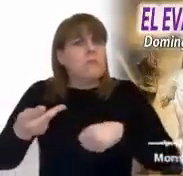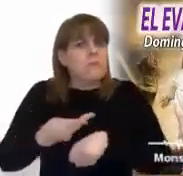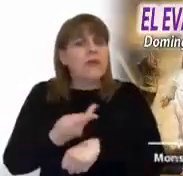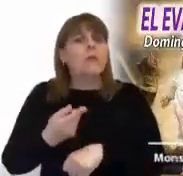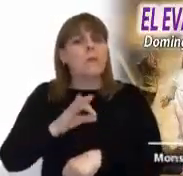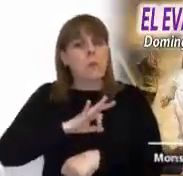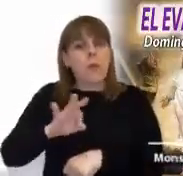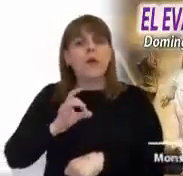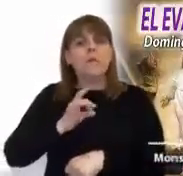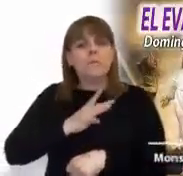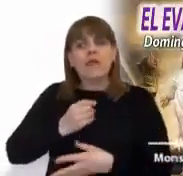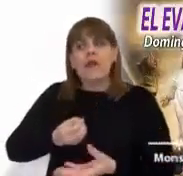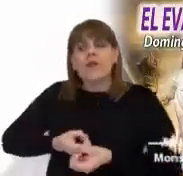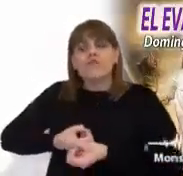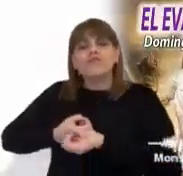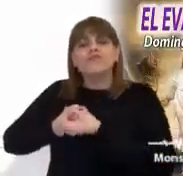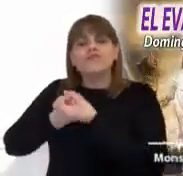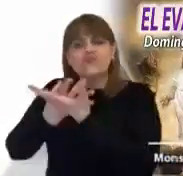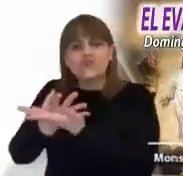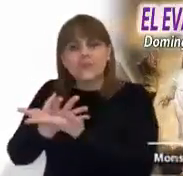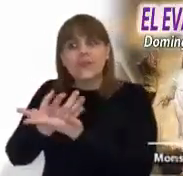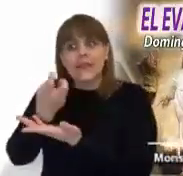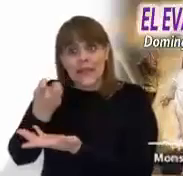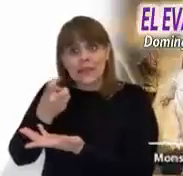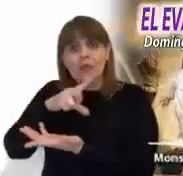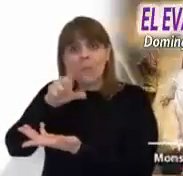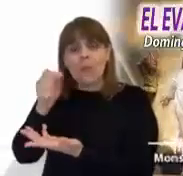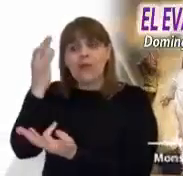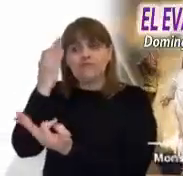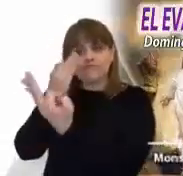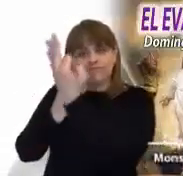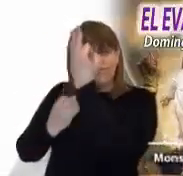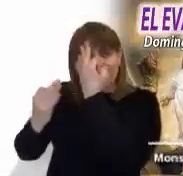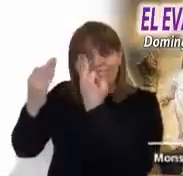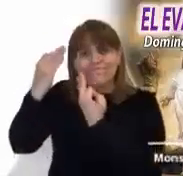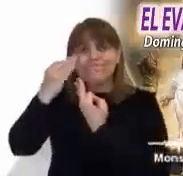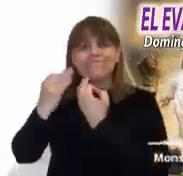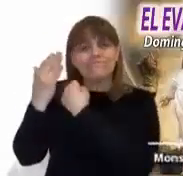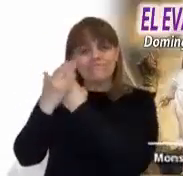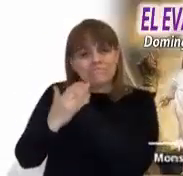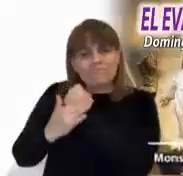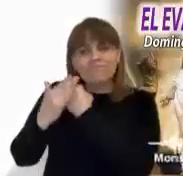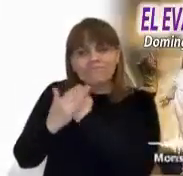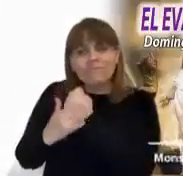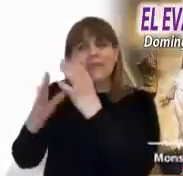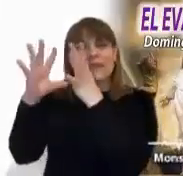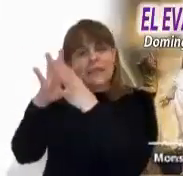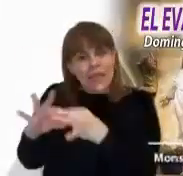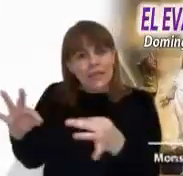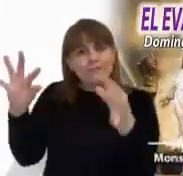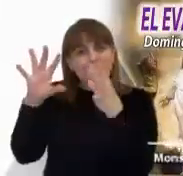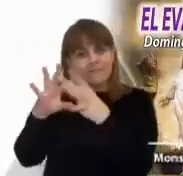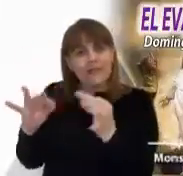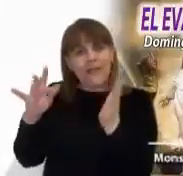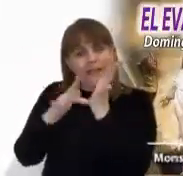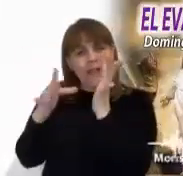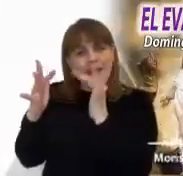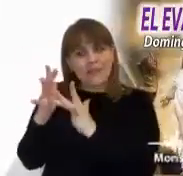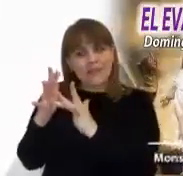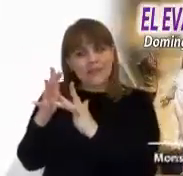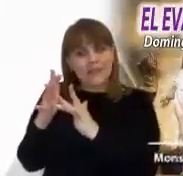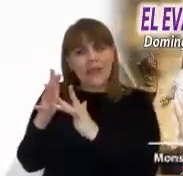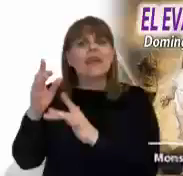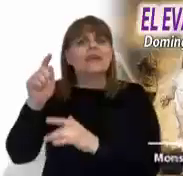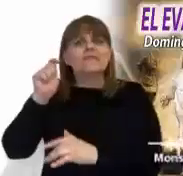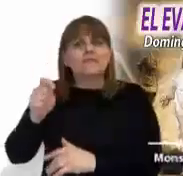temores, pero también recibir la consolación y la explicación que da Jesús a su vida. Sus explicaciones son